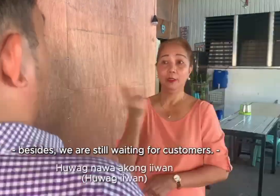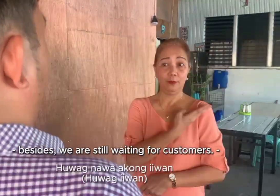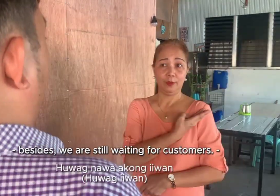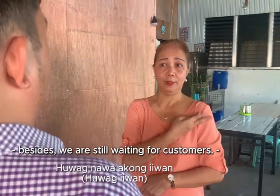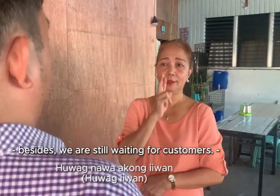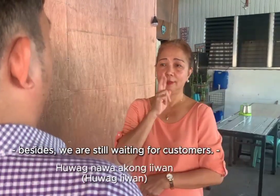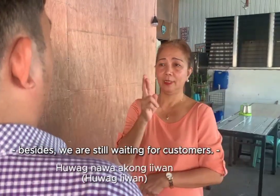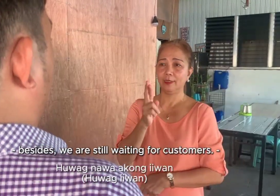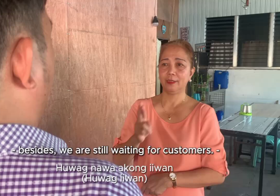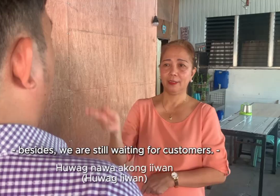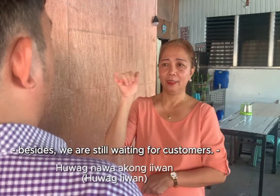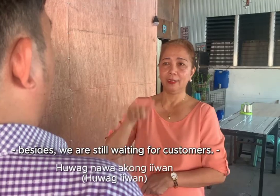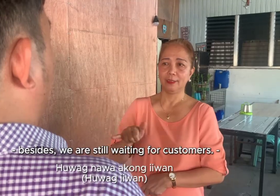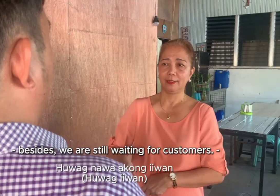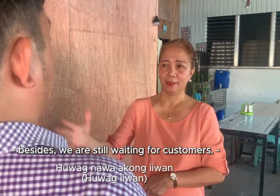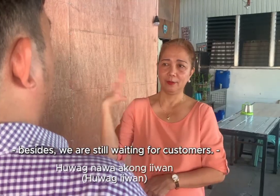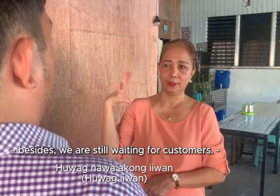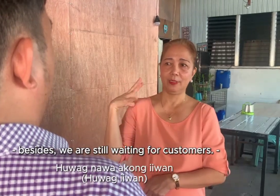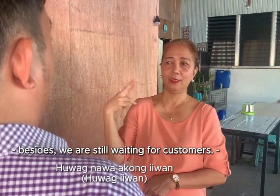Huwag nawa akong